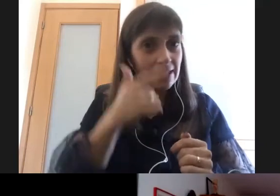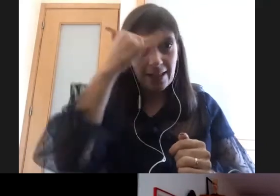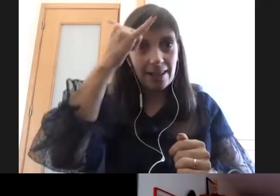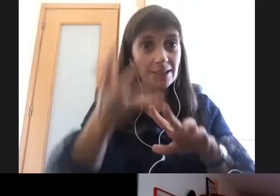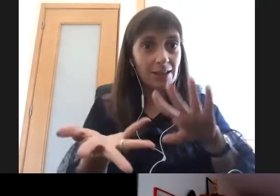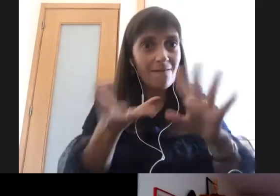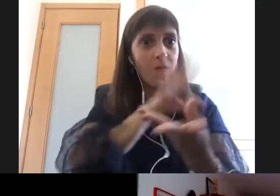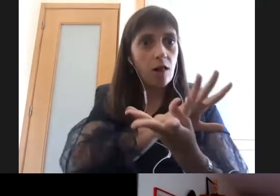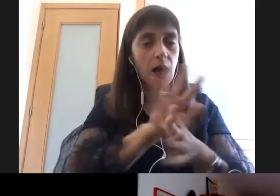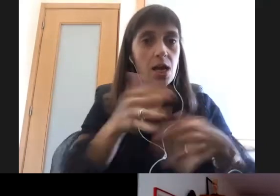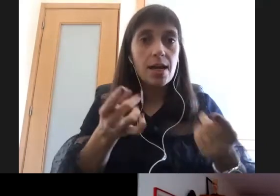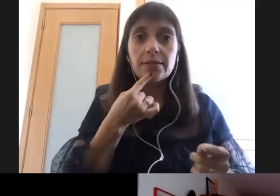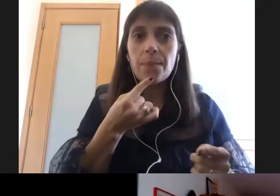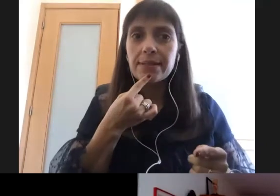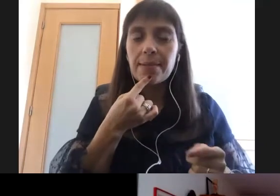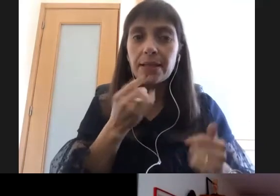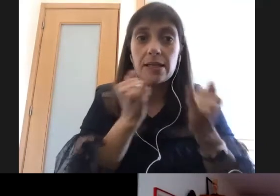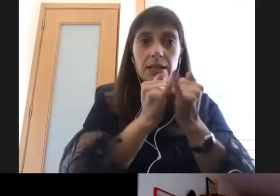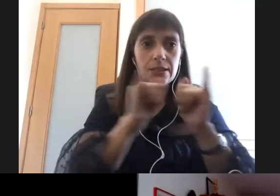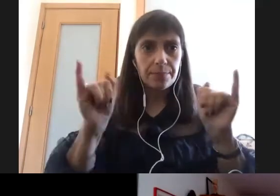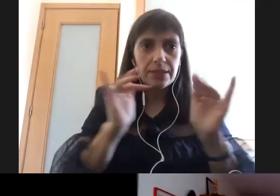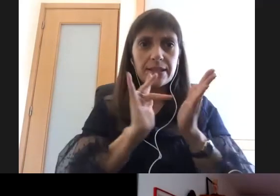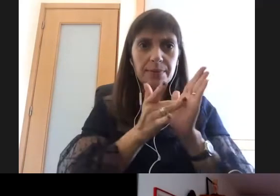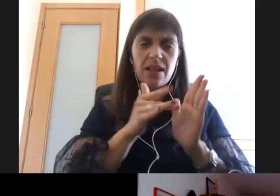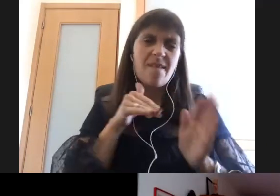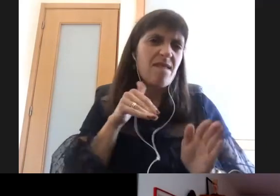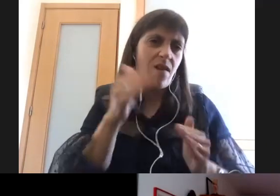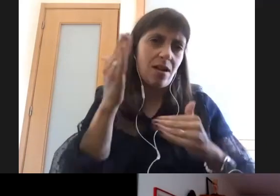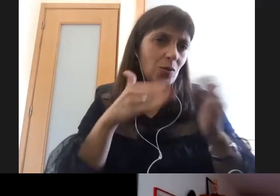que a independência brasileira vai ser inevitável.